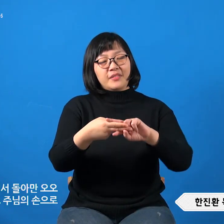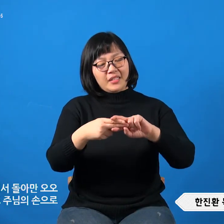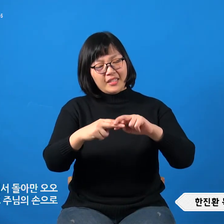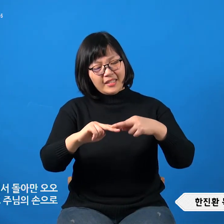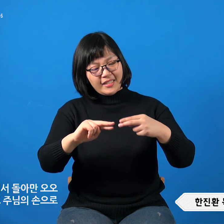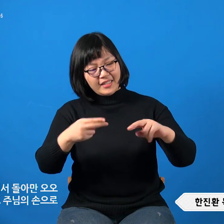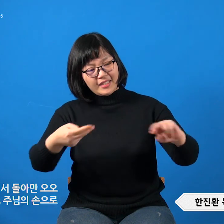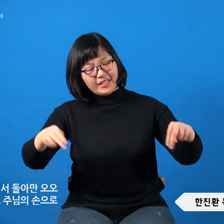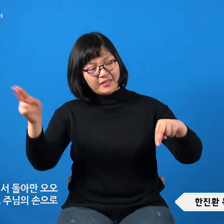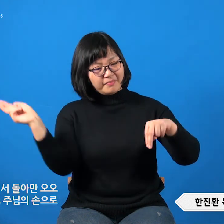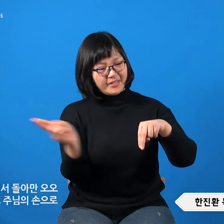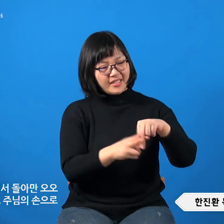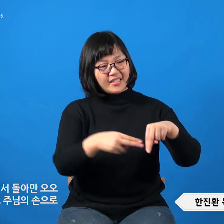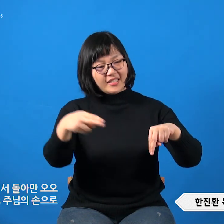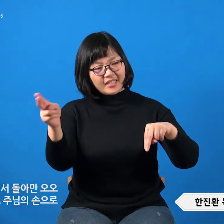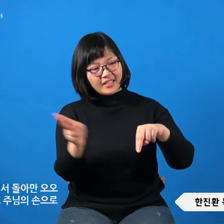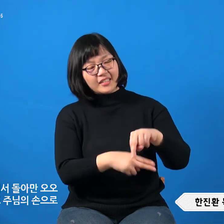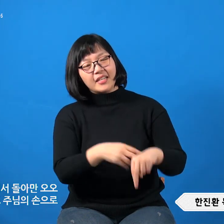채찍맞아